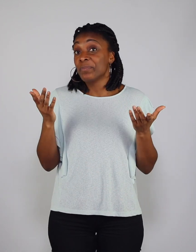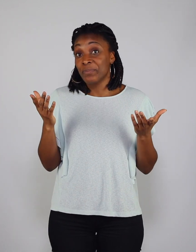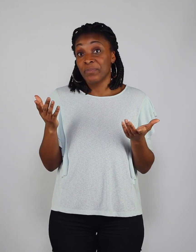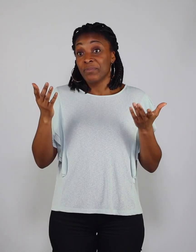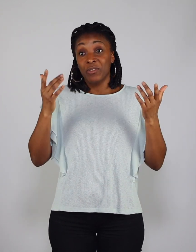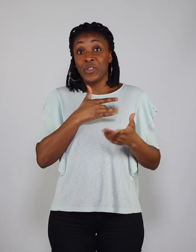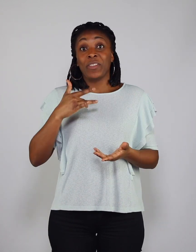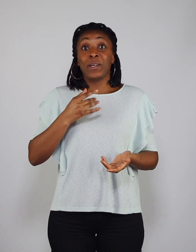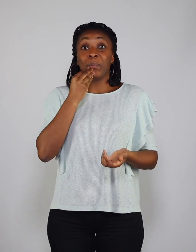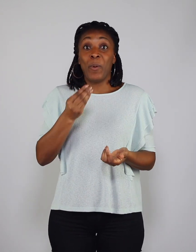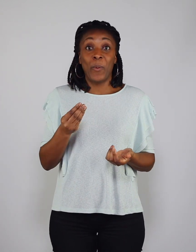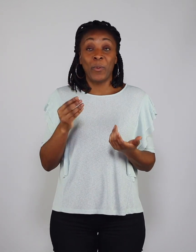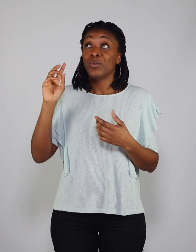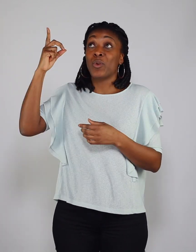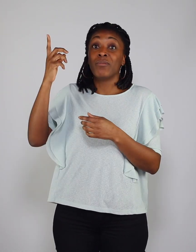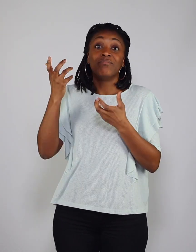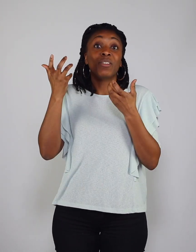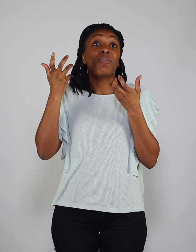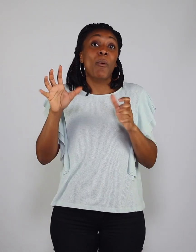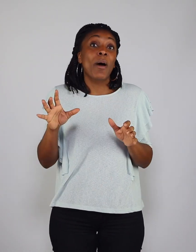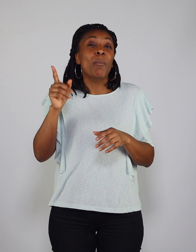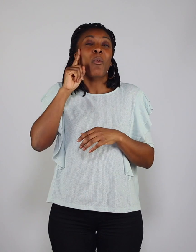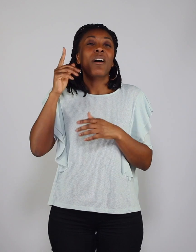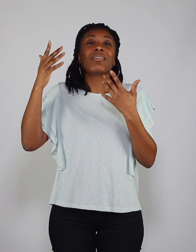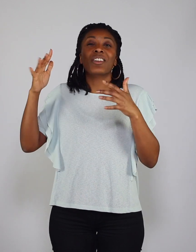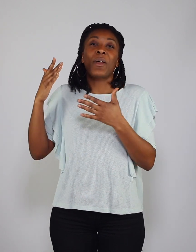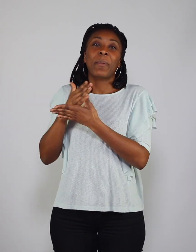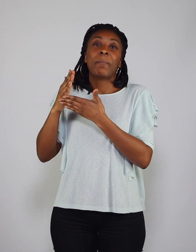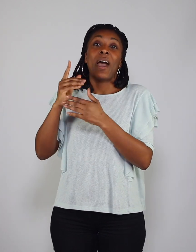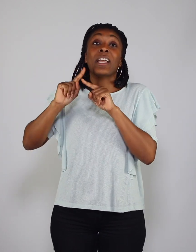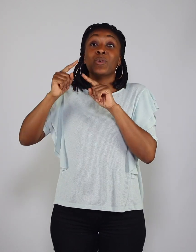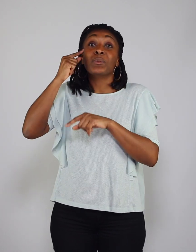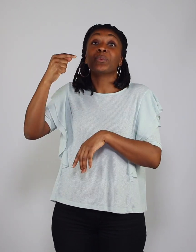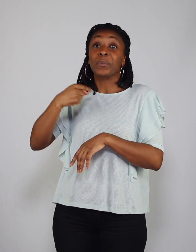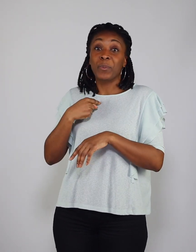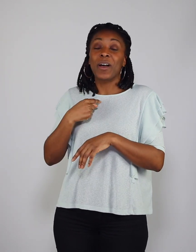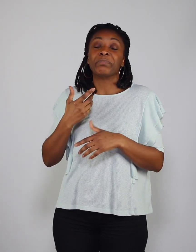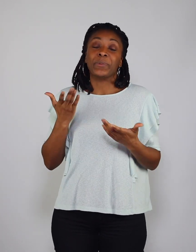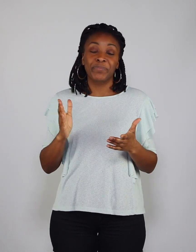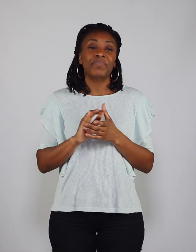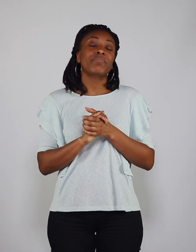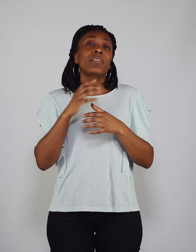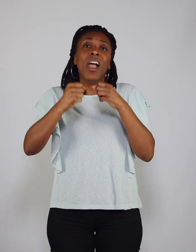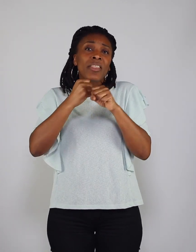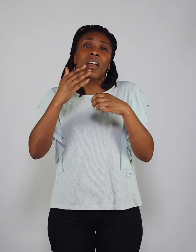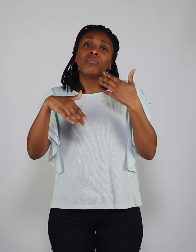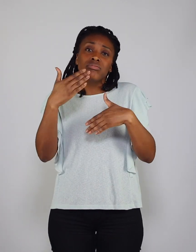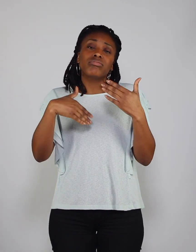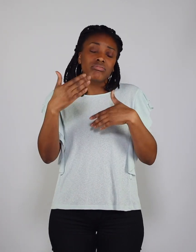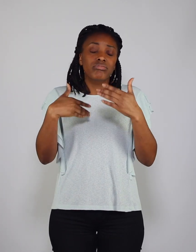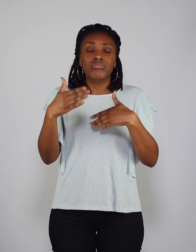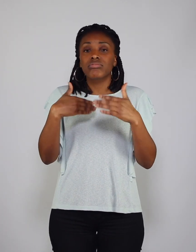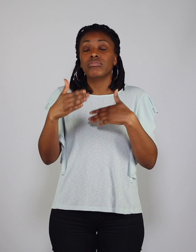n'est arrivé, toujours en santé. Et Dieu n'a pas permis parce que certainement, il avait déjà un plan pour moi. Et puis, les années